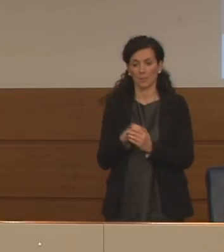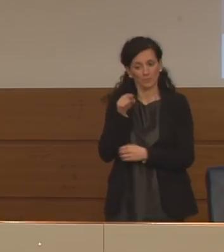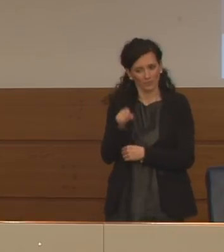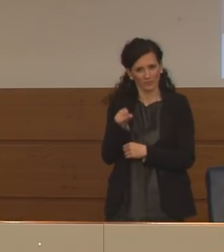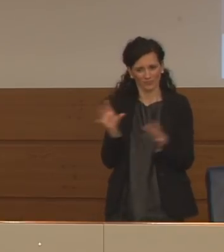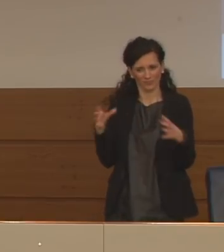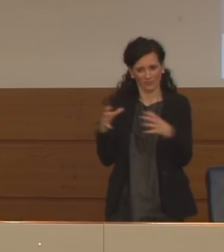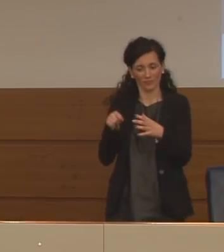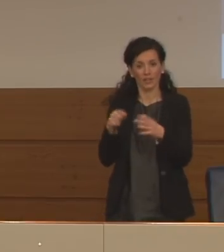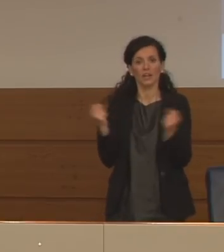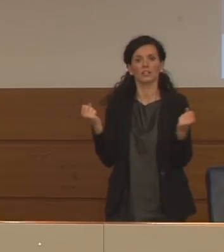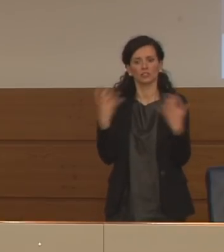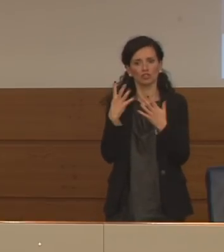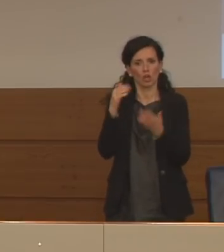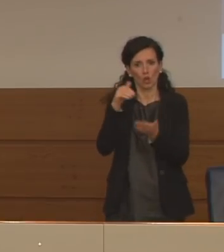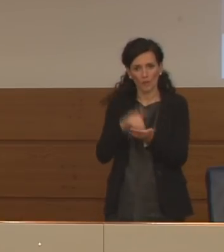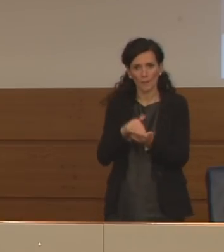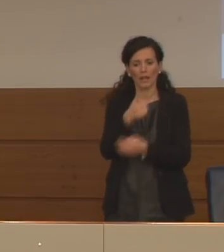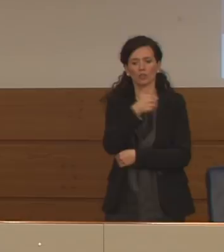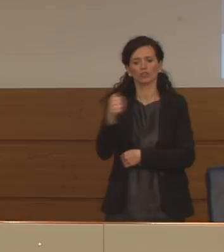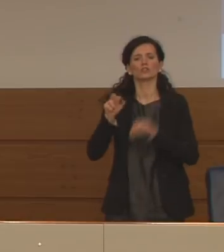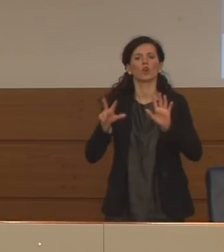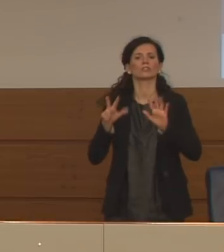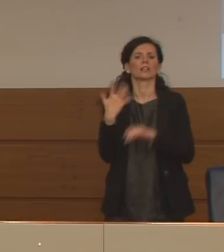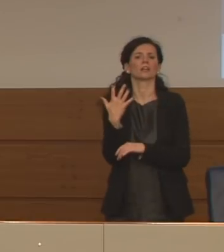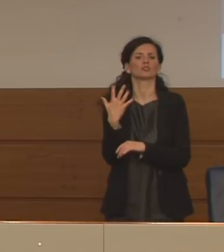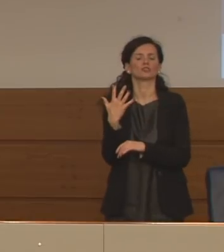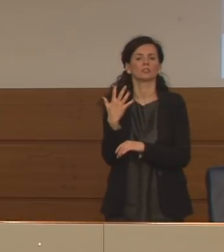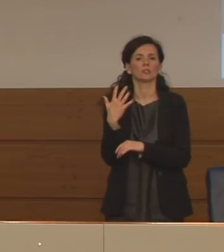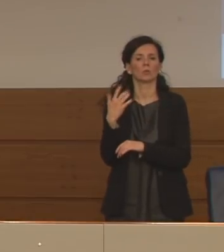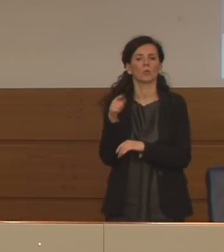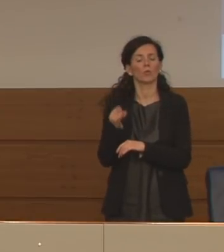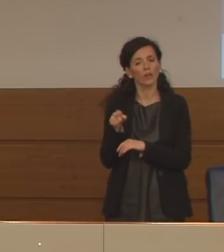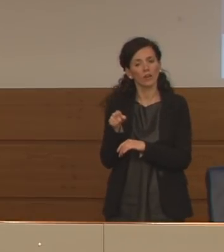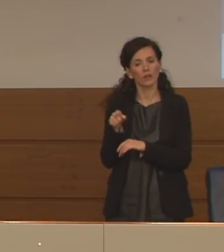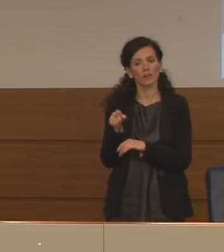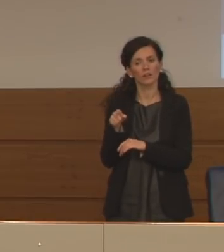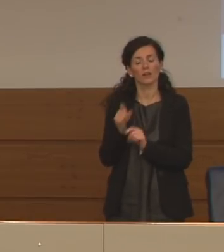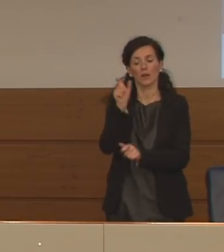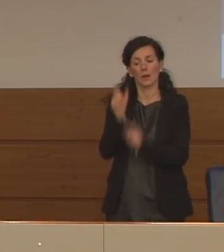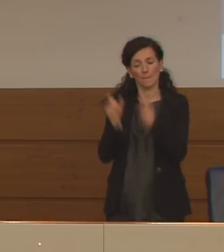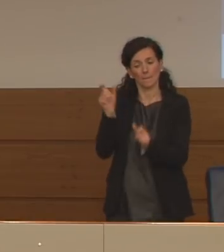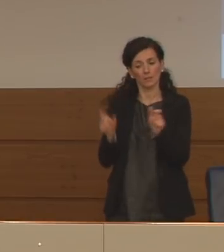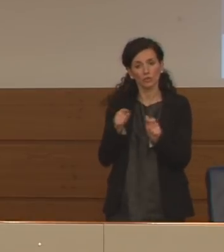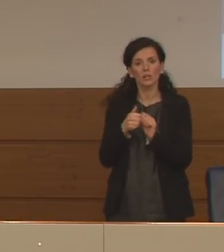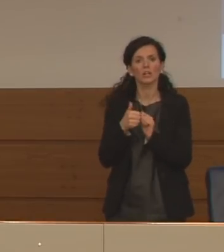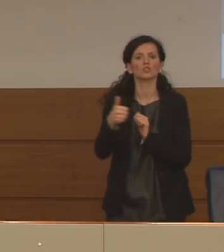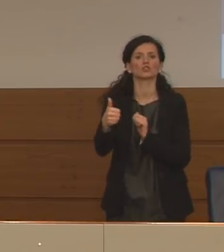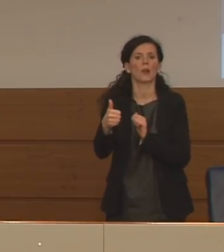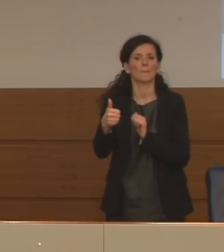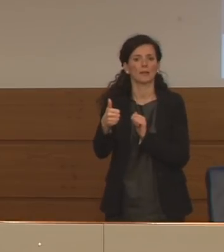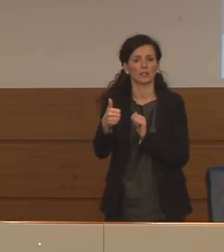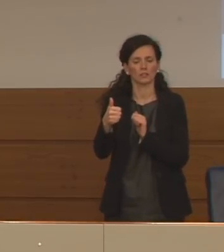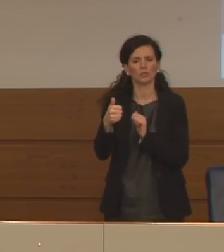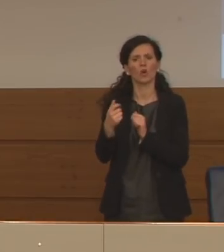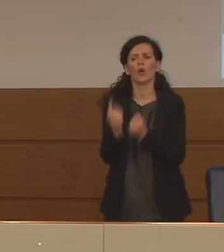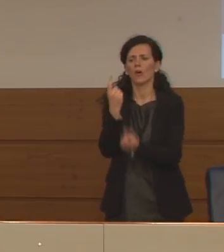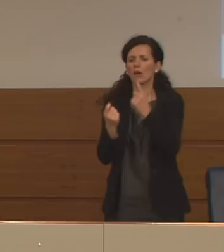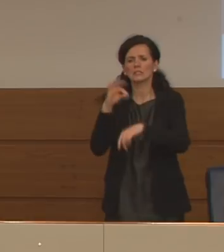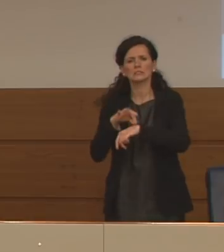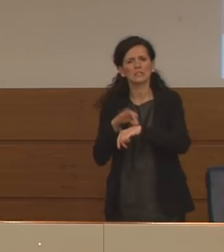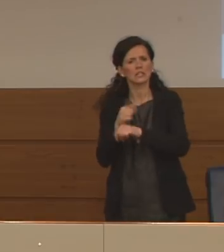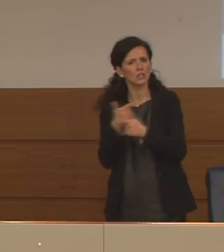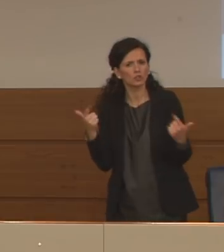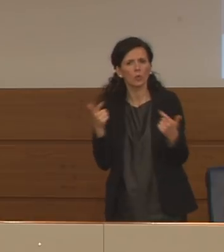queste 19.180 cinque sono le persone in isolamento senza sintomi che con